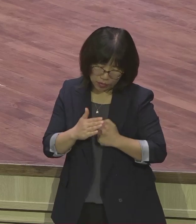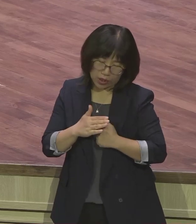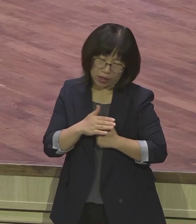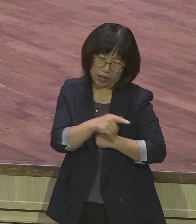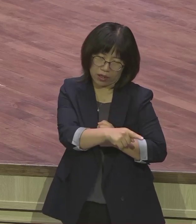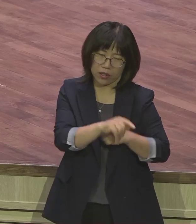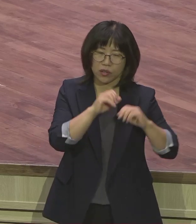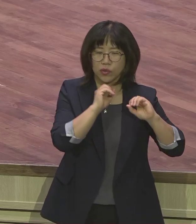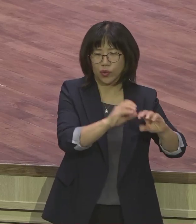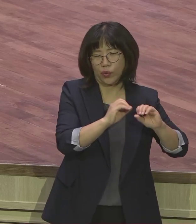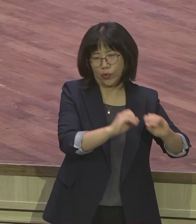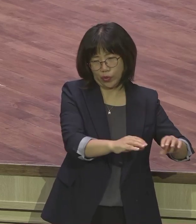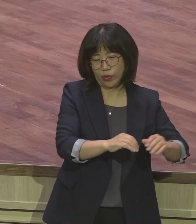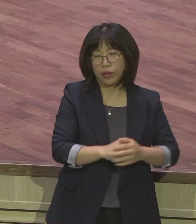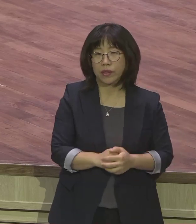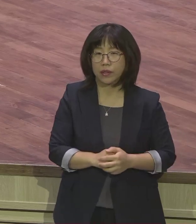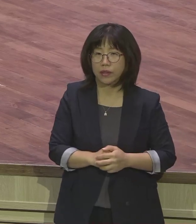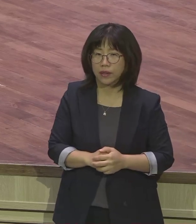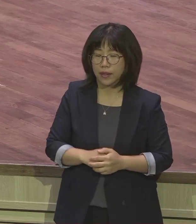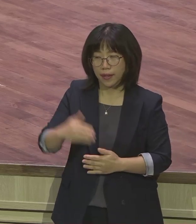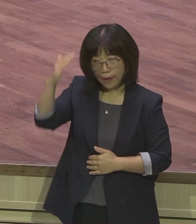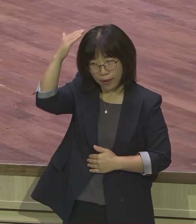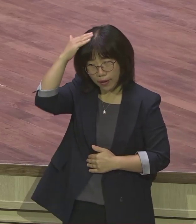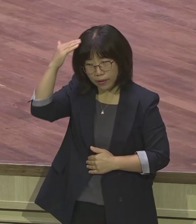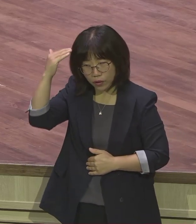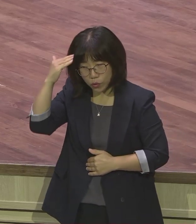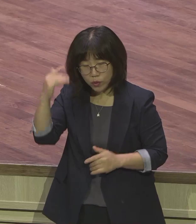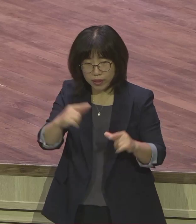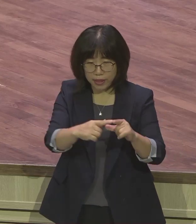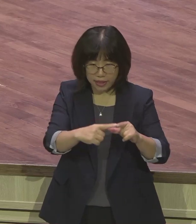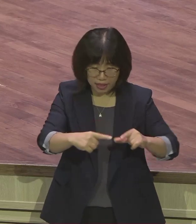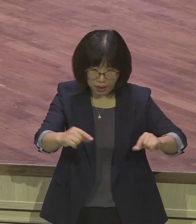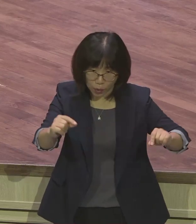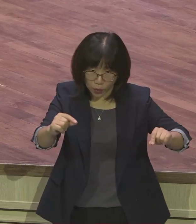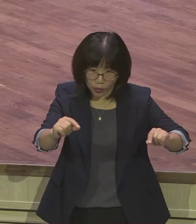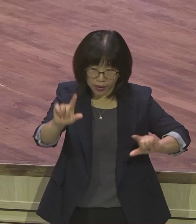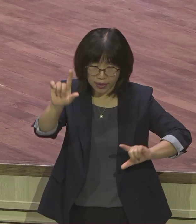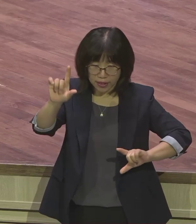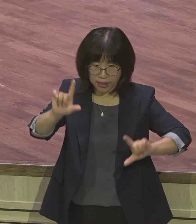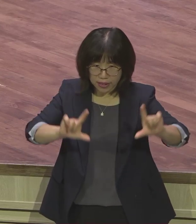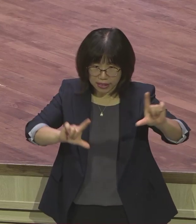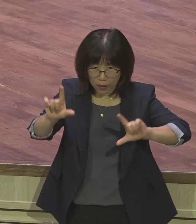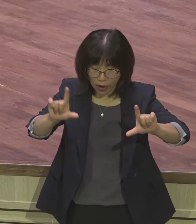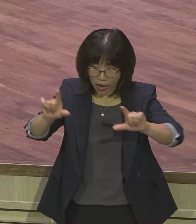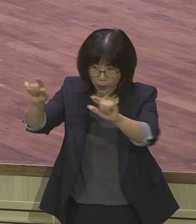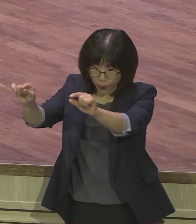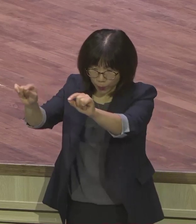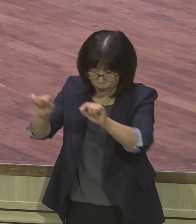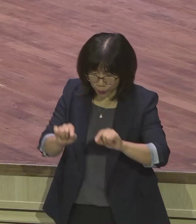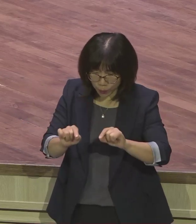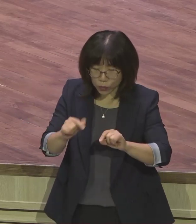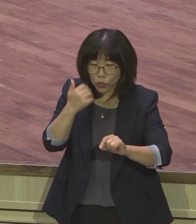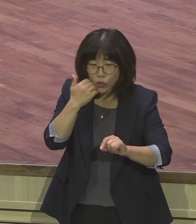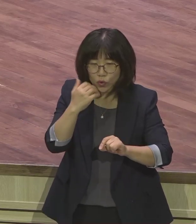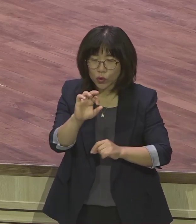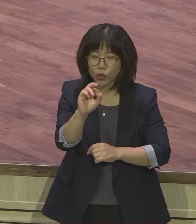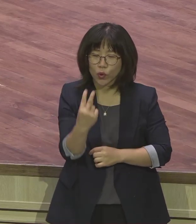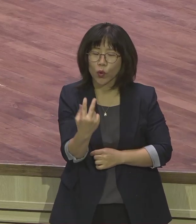우리나라와 일본과의 상황에 딱 맞는 성경 내용이 요나스입니다.